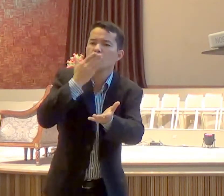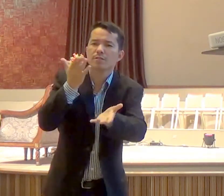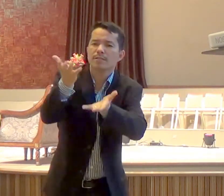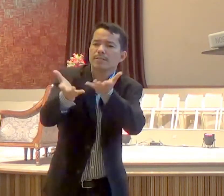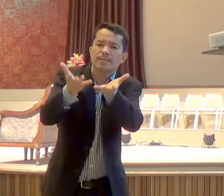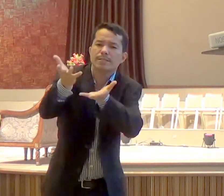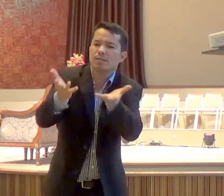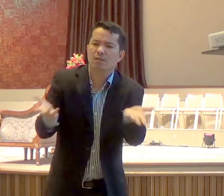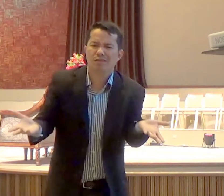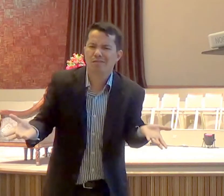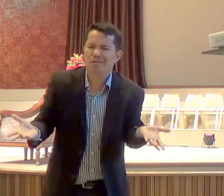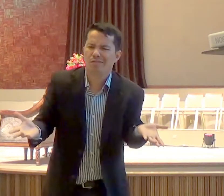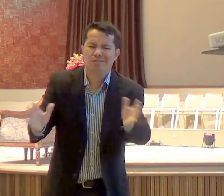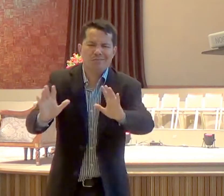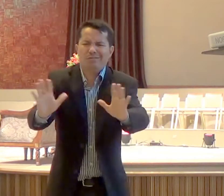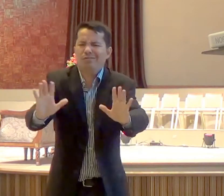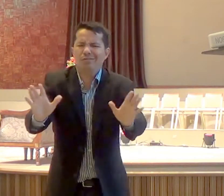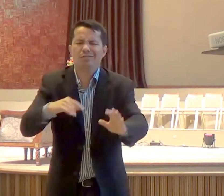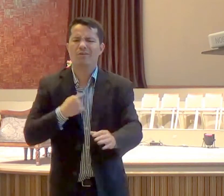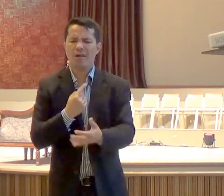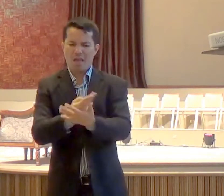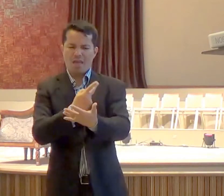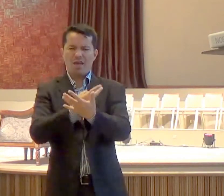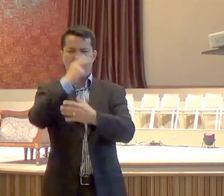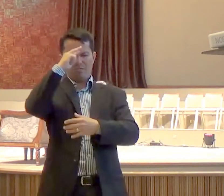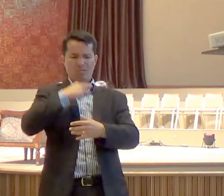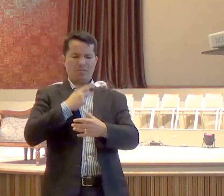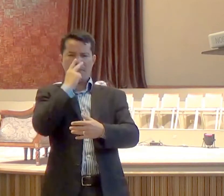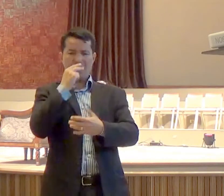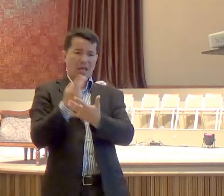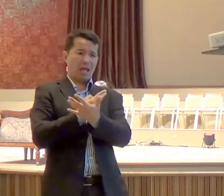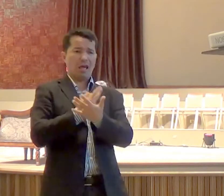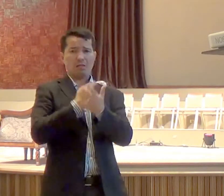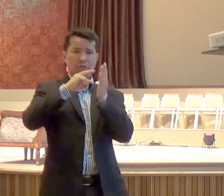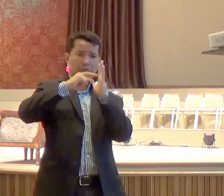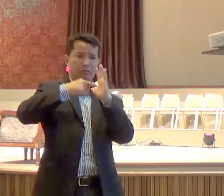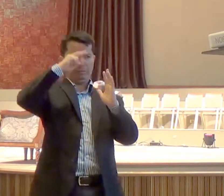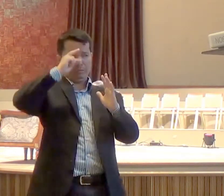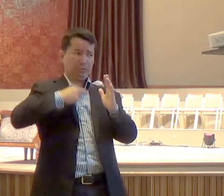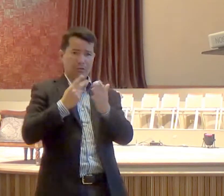aprendido, erradamente, interpretamos, erradamente,